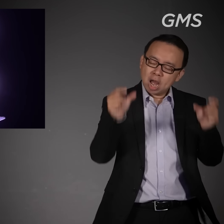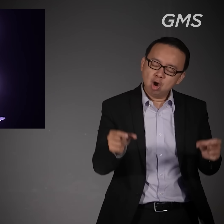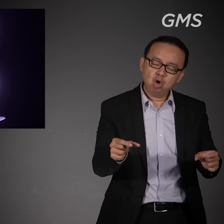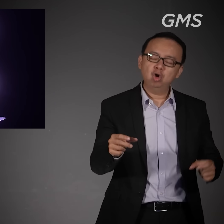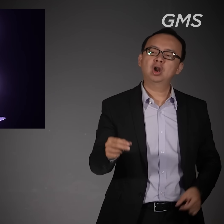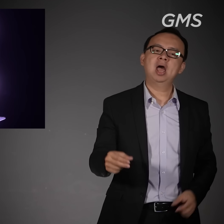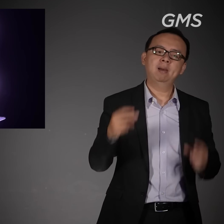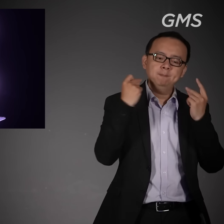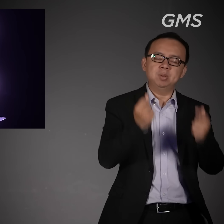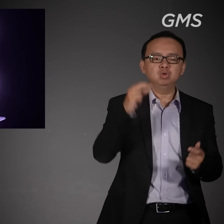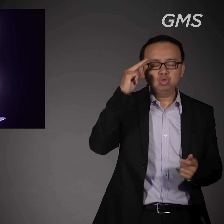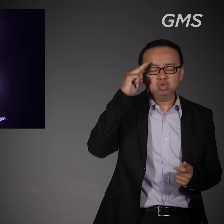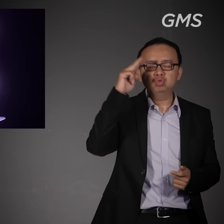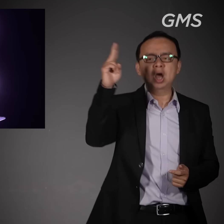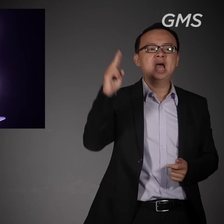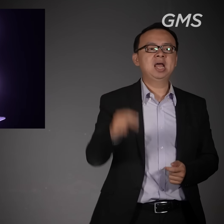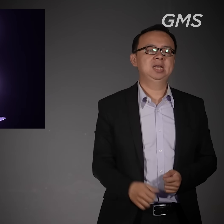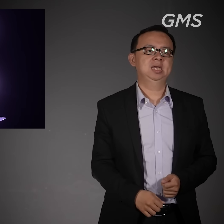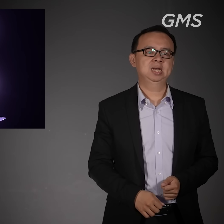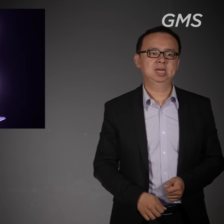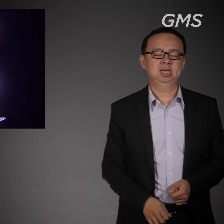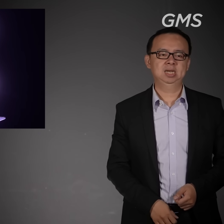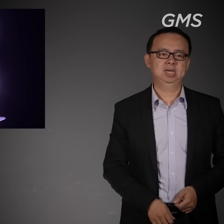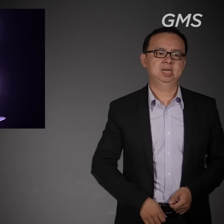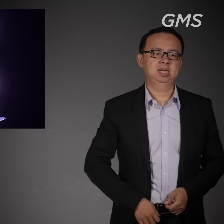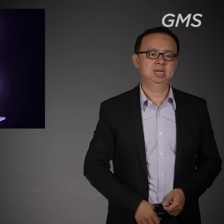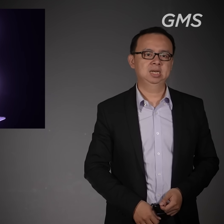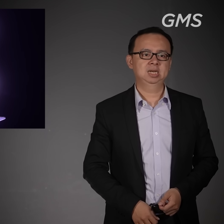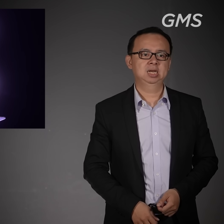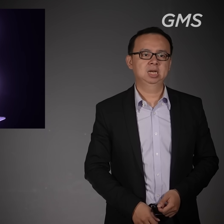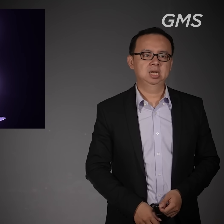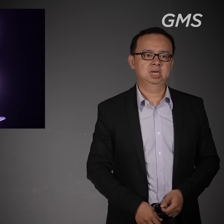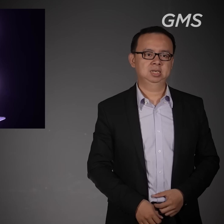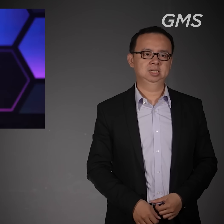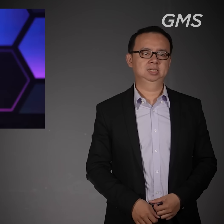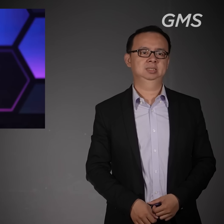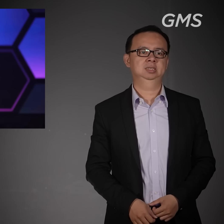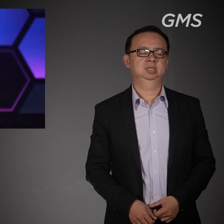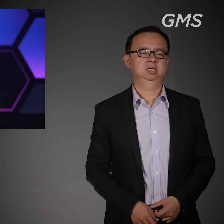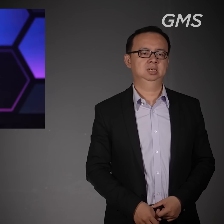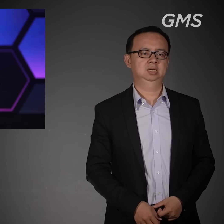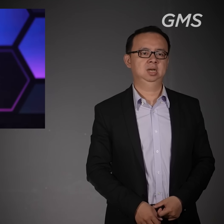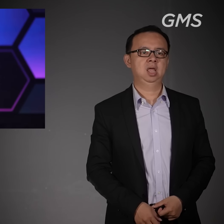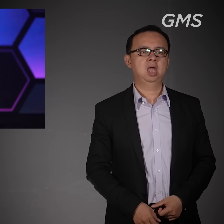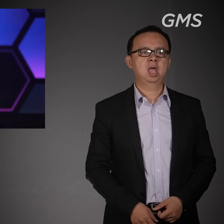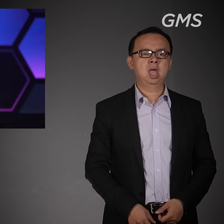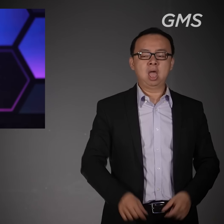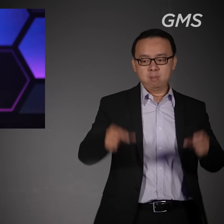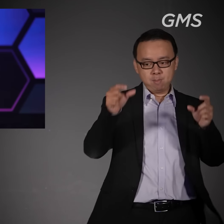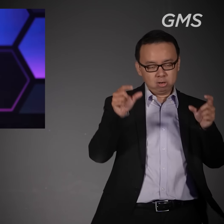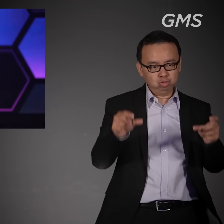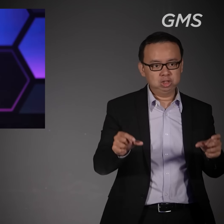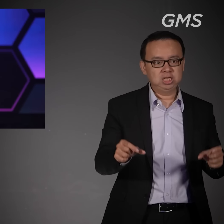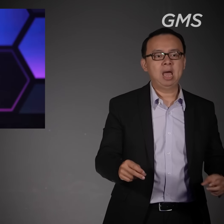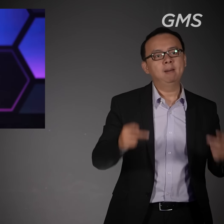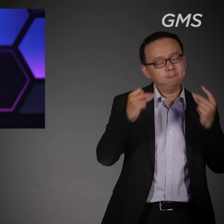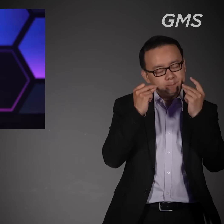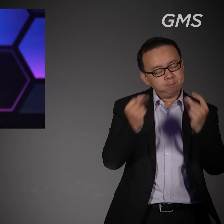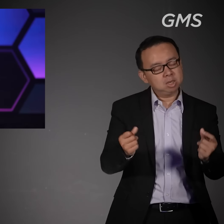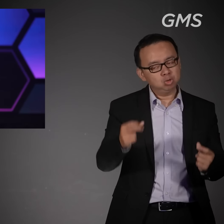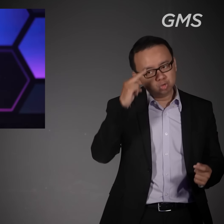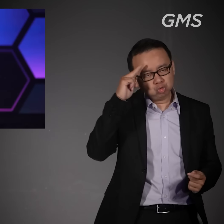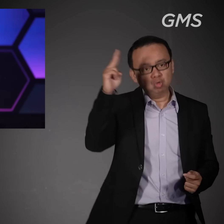of broken dreams, people need the Lord. Manusia butuh Tuhan.